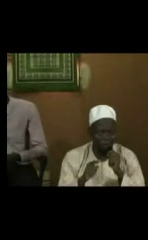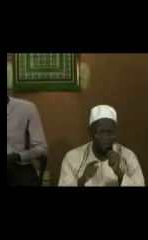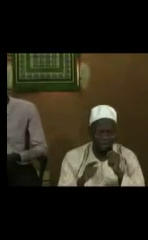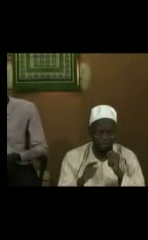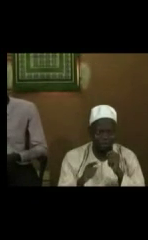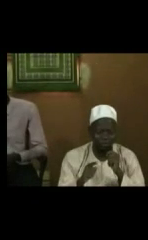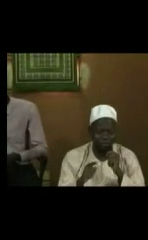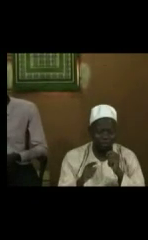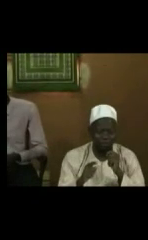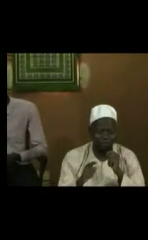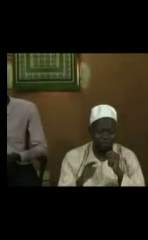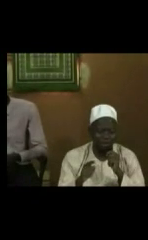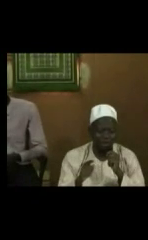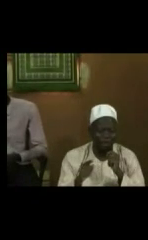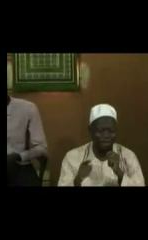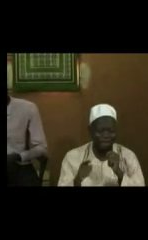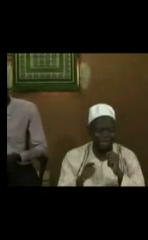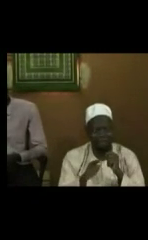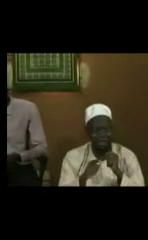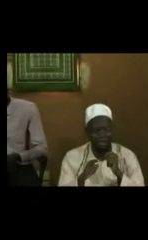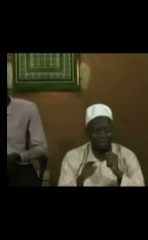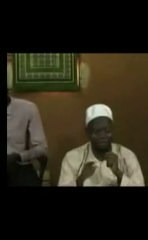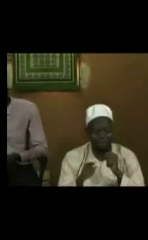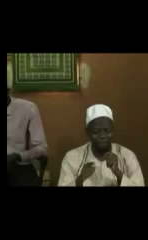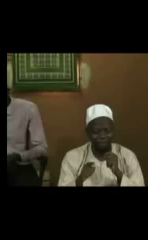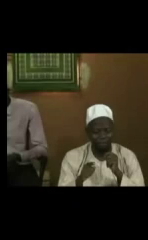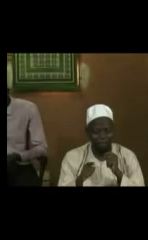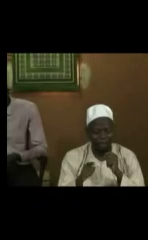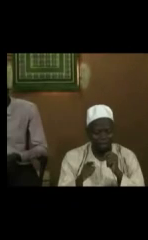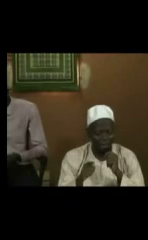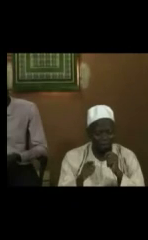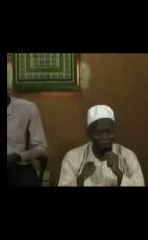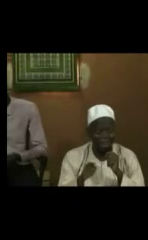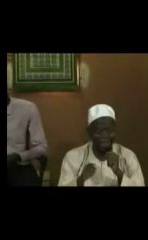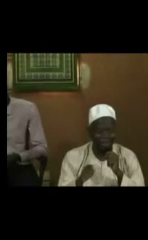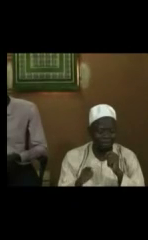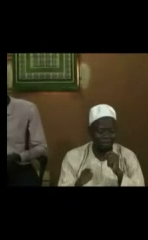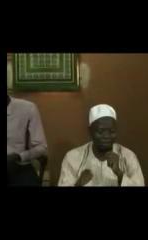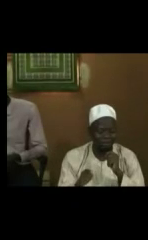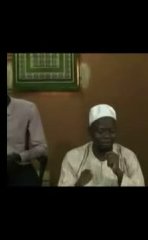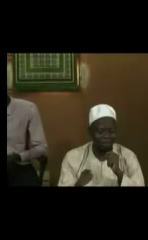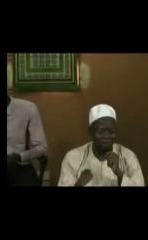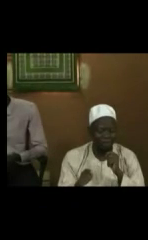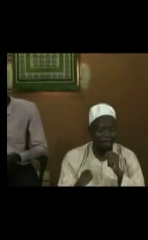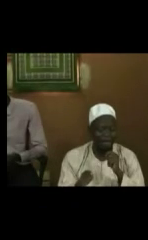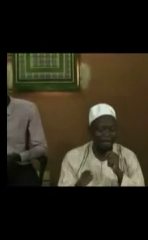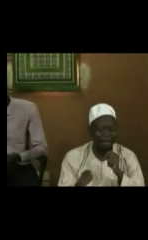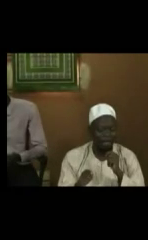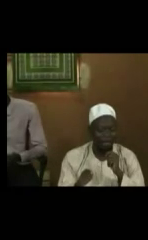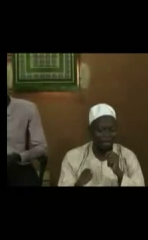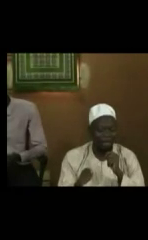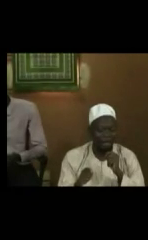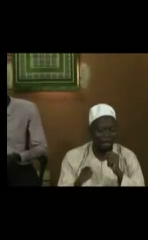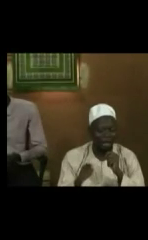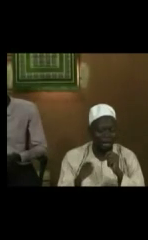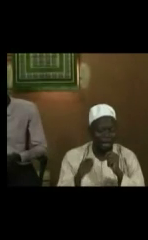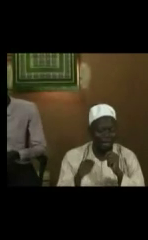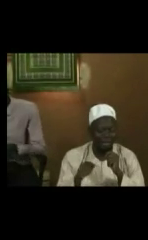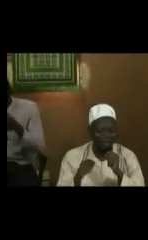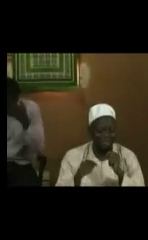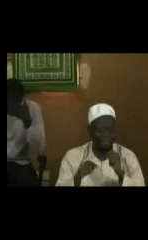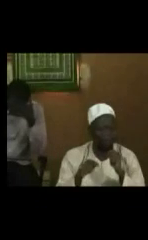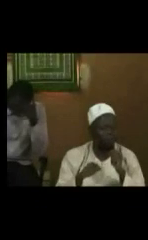pelu majemu ti o ba ja si pe pelu bayi pe